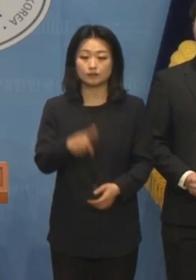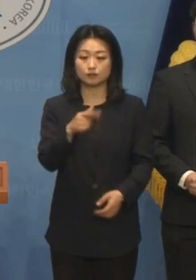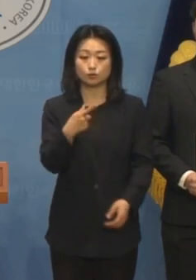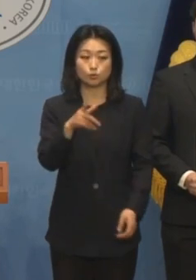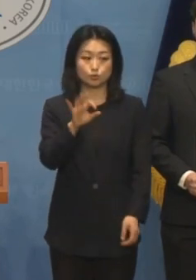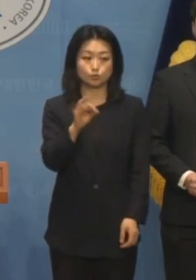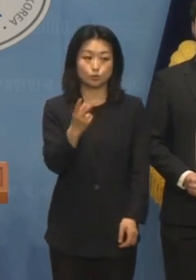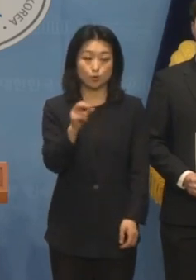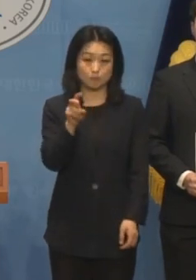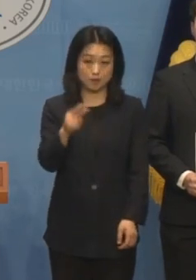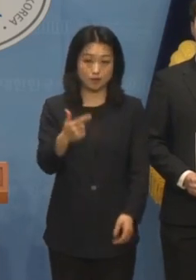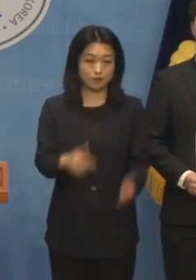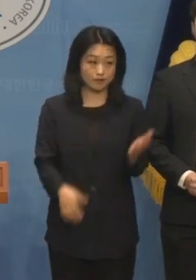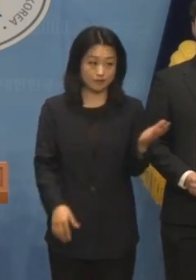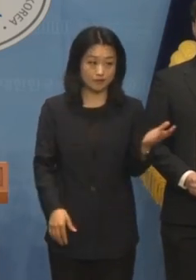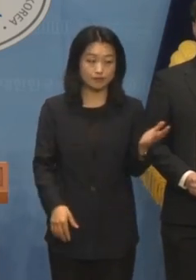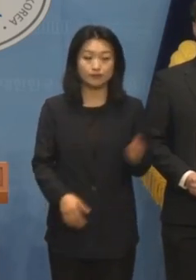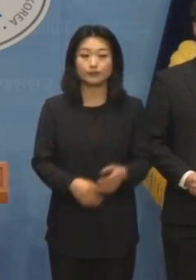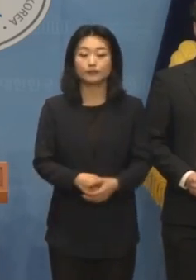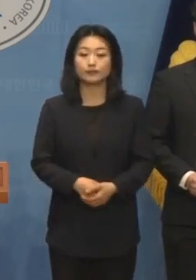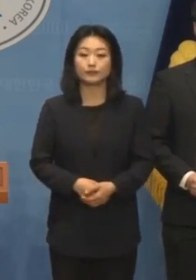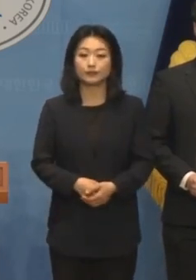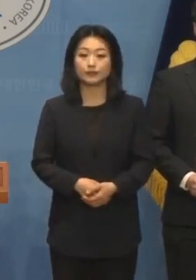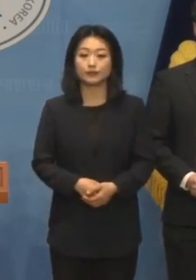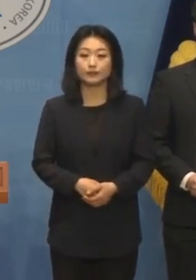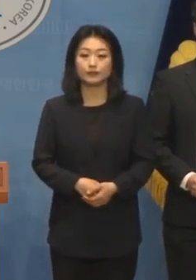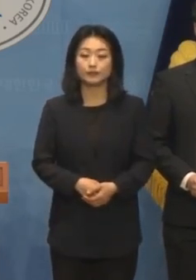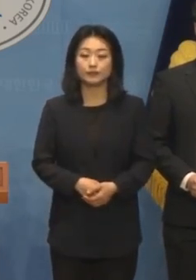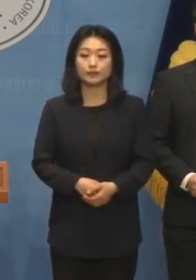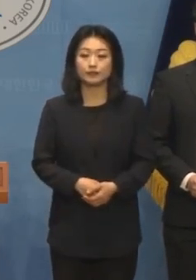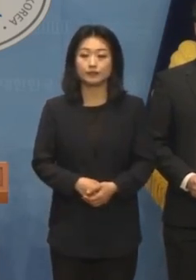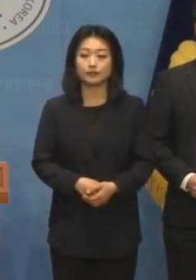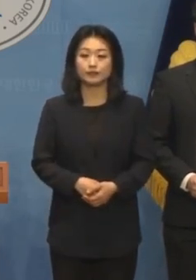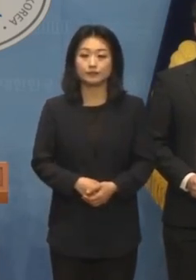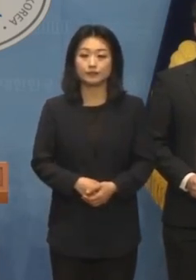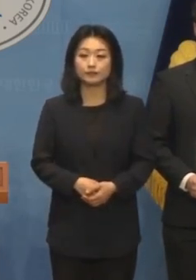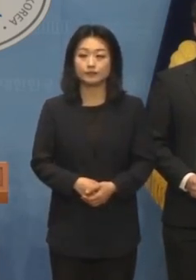노정면 의원님 오셨습니다. 특별히 저희